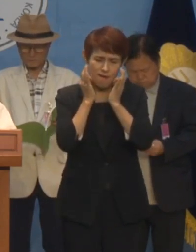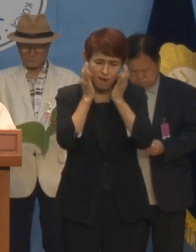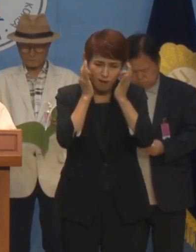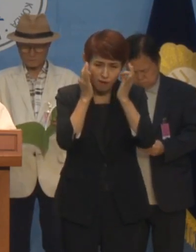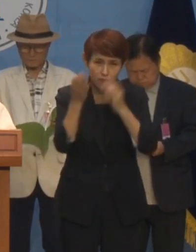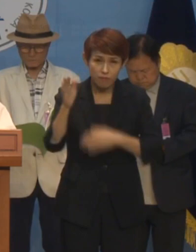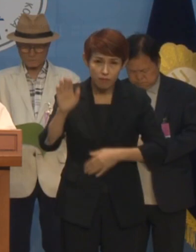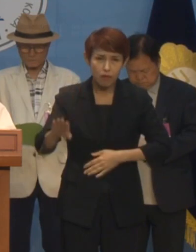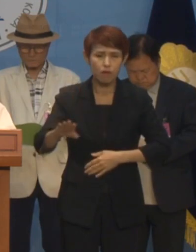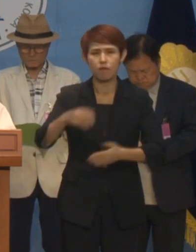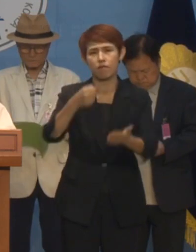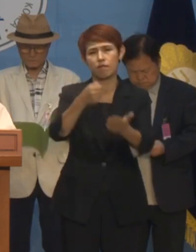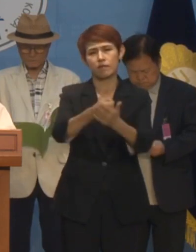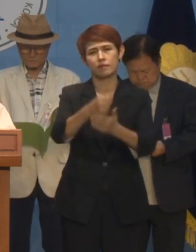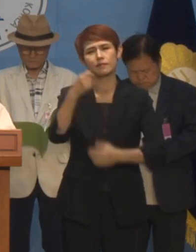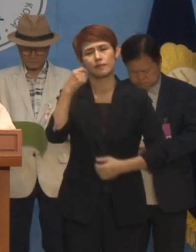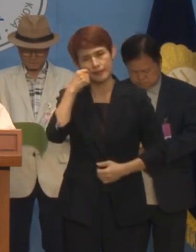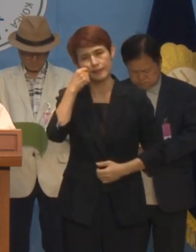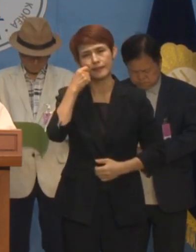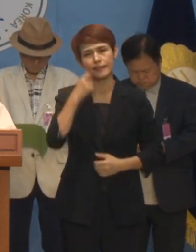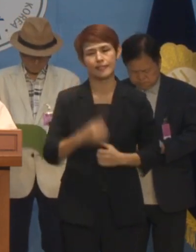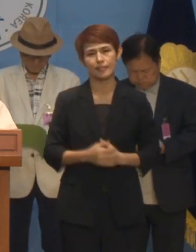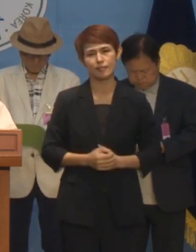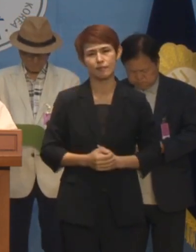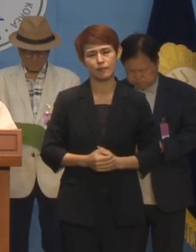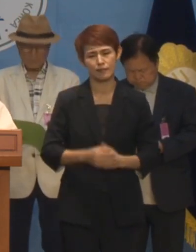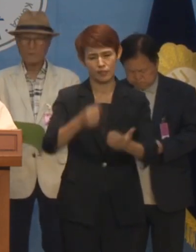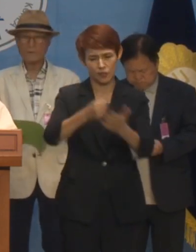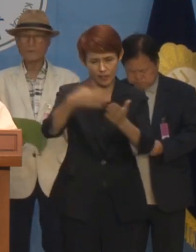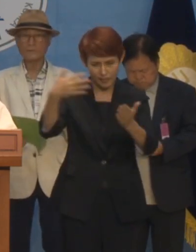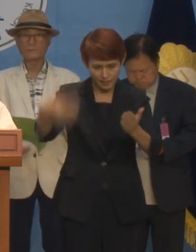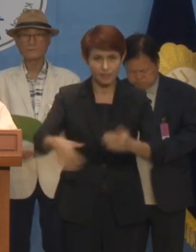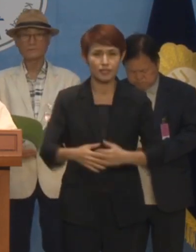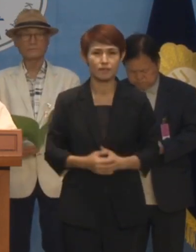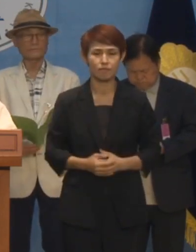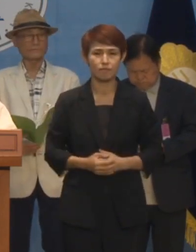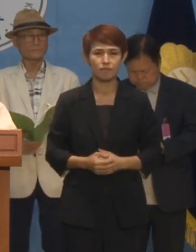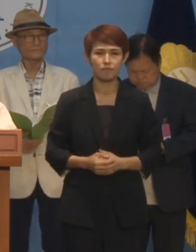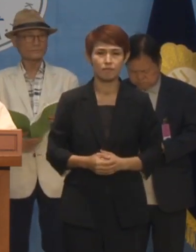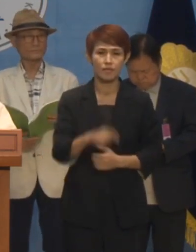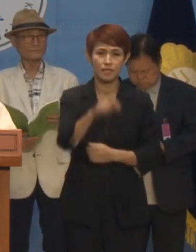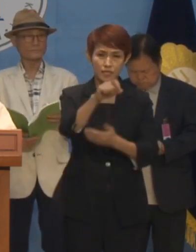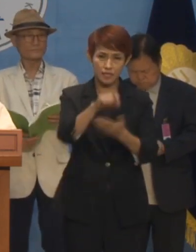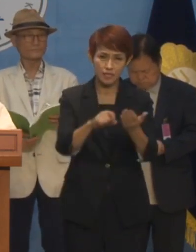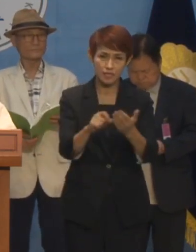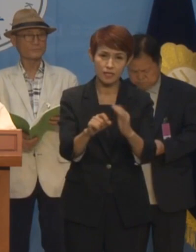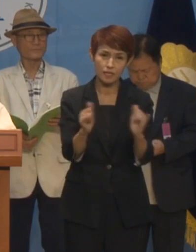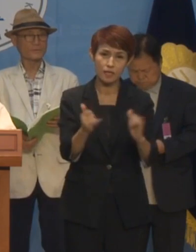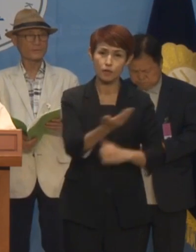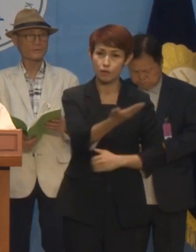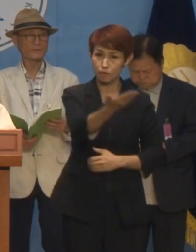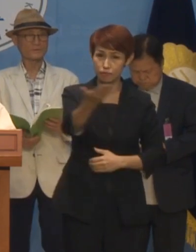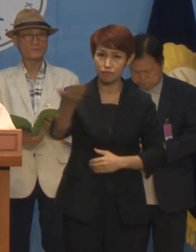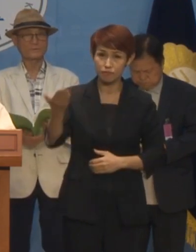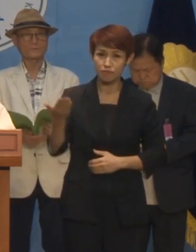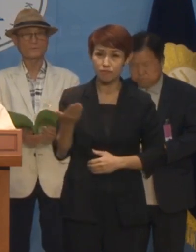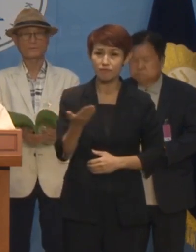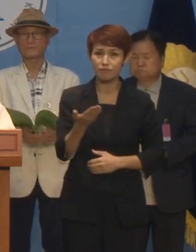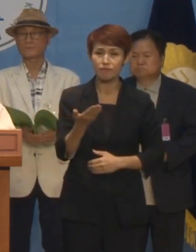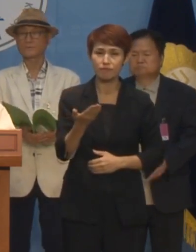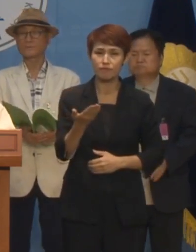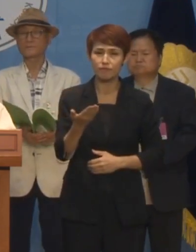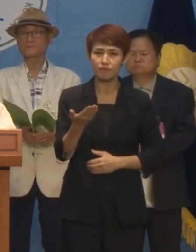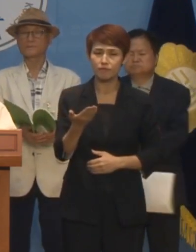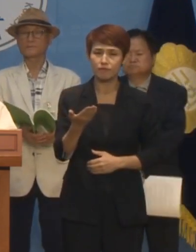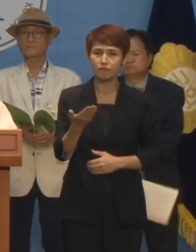제정되지 못했고요. 여러 가지 사유들이 있을 겁니다. 여러분들 언론사 기자분들은 좀 연치가 되신